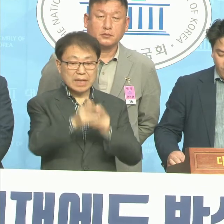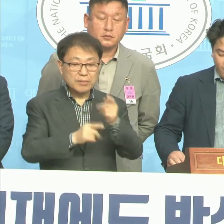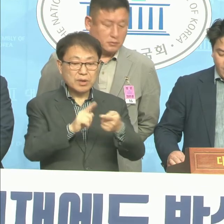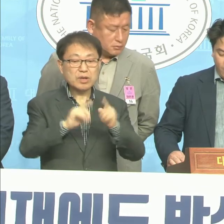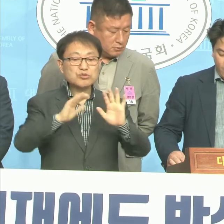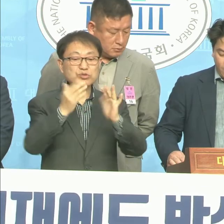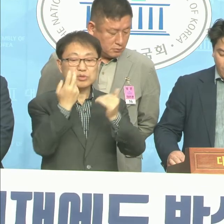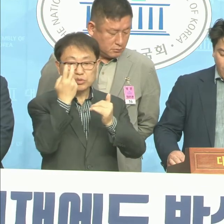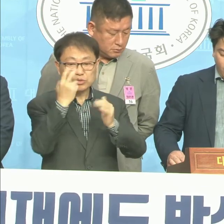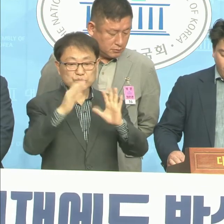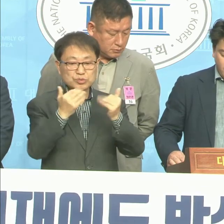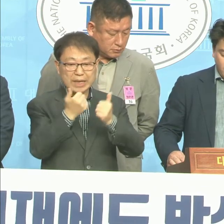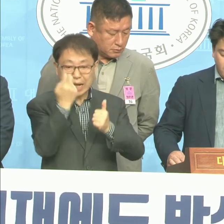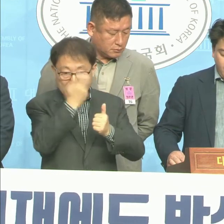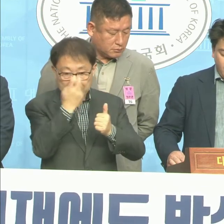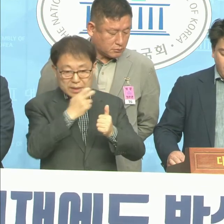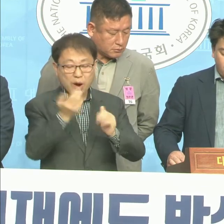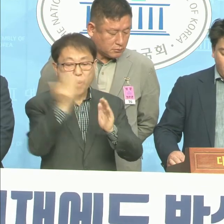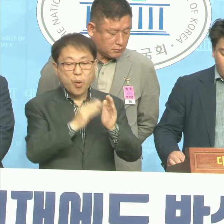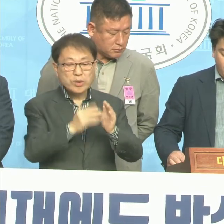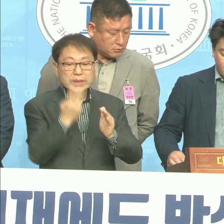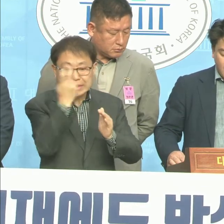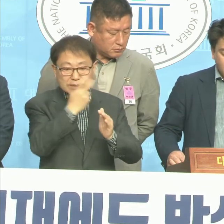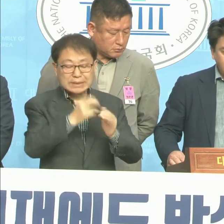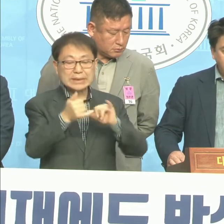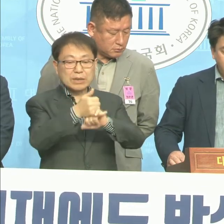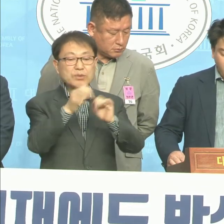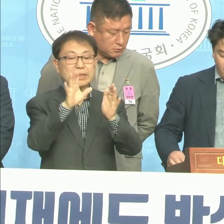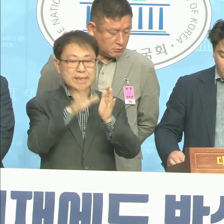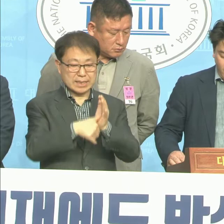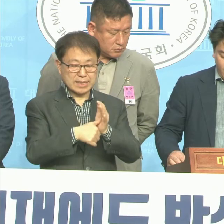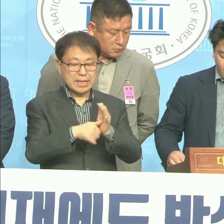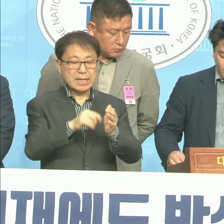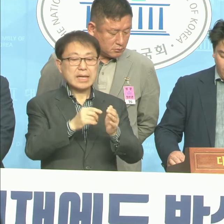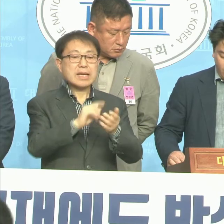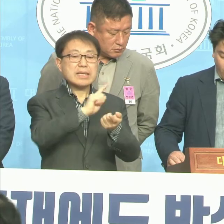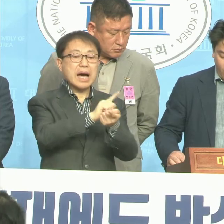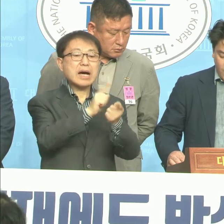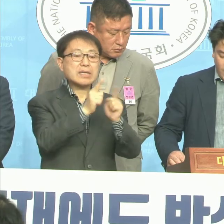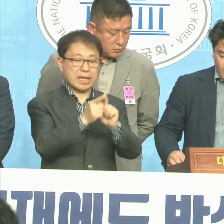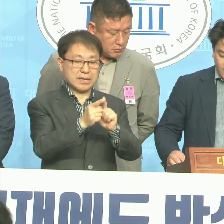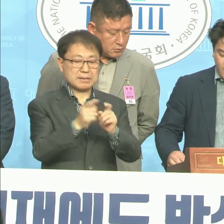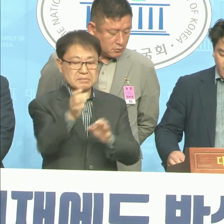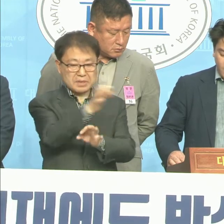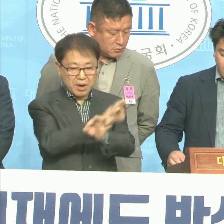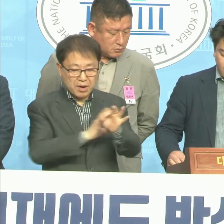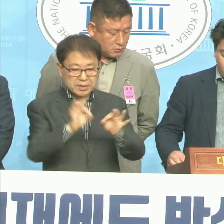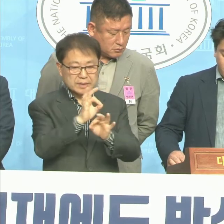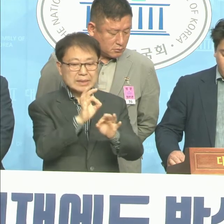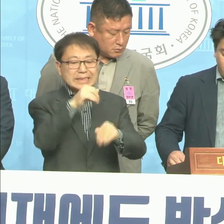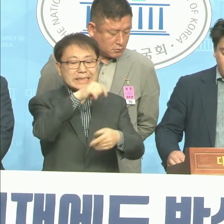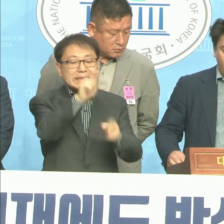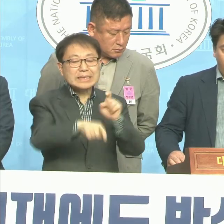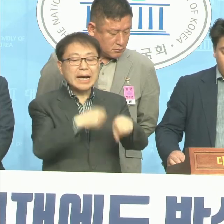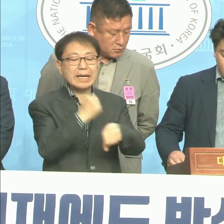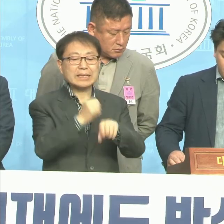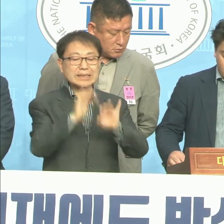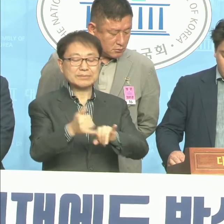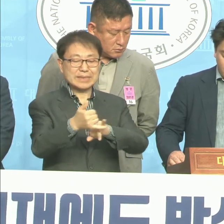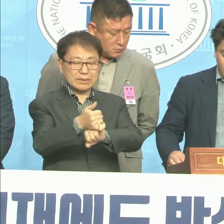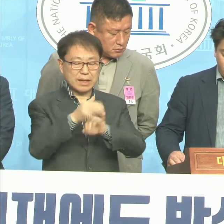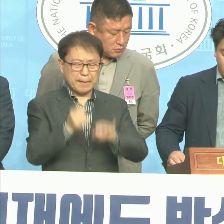국정감사와 공정이 심의 때 약속했던 상생 경영의 일환으로 실행 하겠다는 약속을 지금이라도